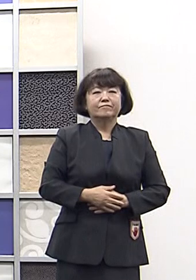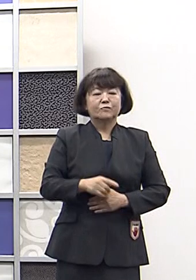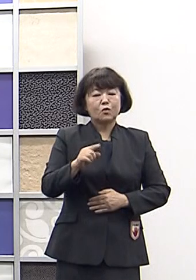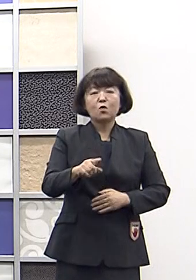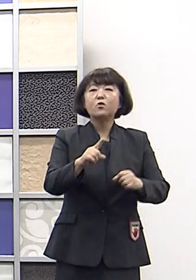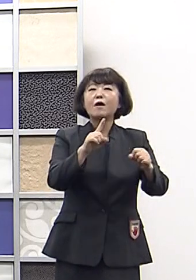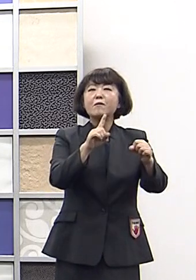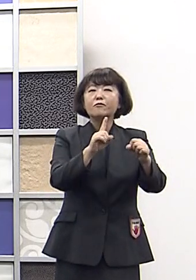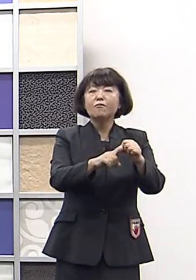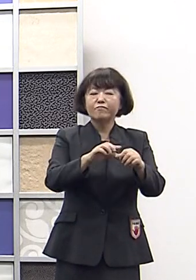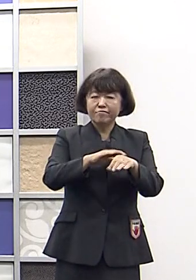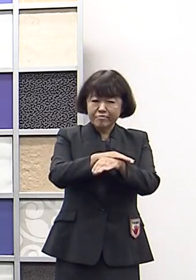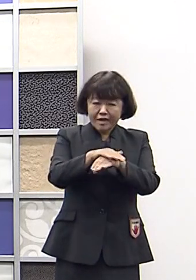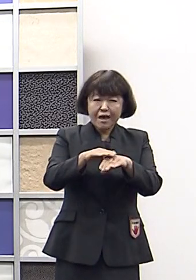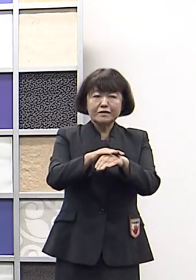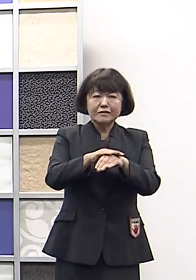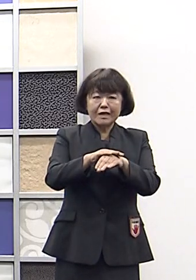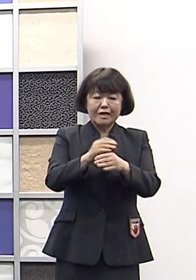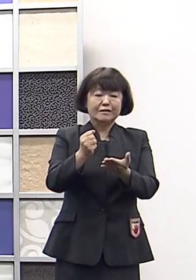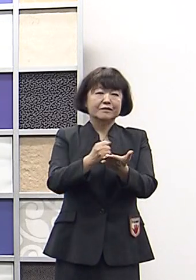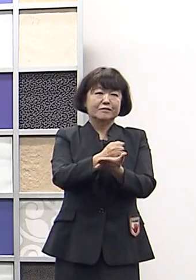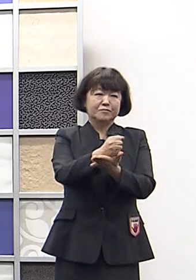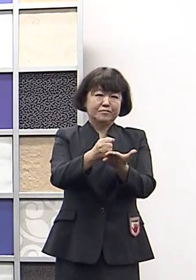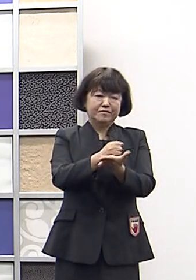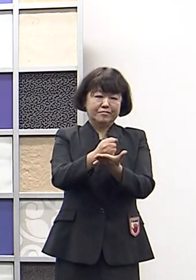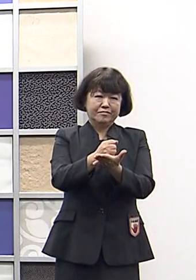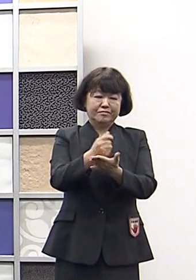けての重要な第一歩になろうかと思っております。